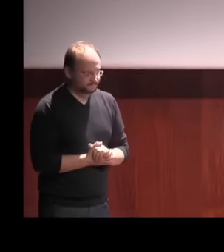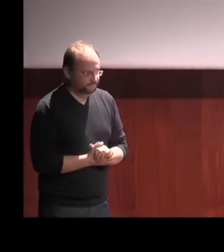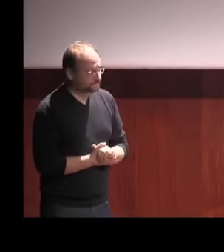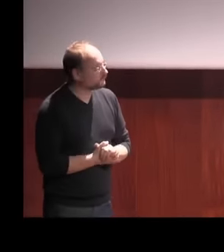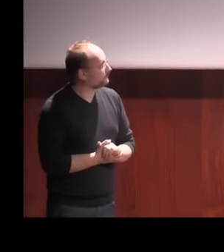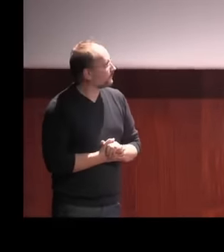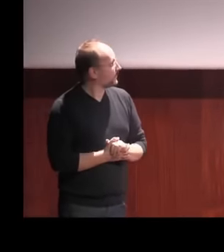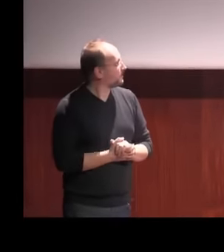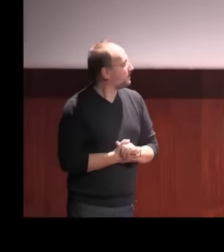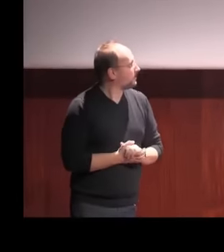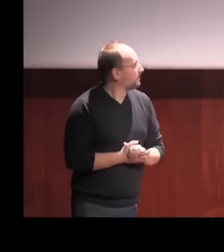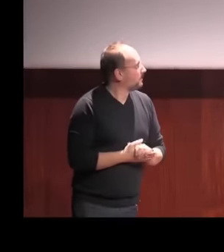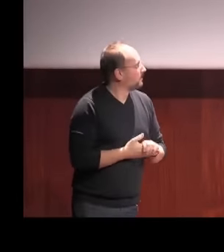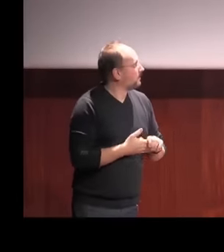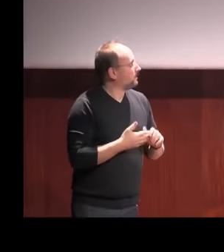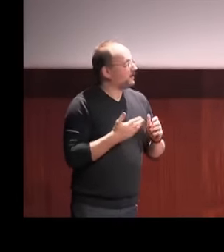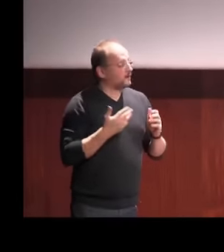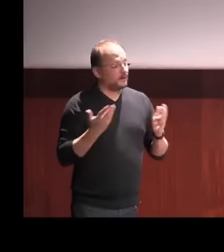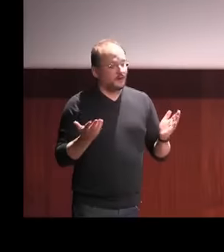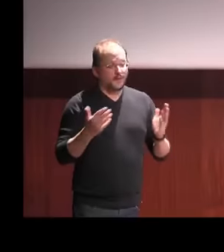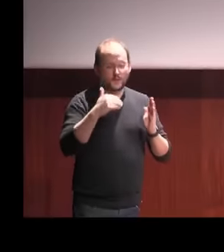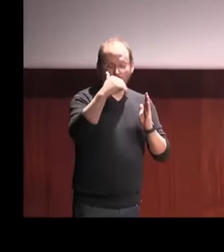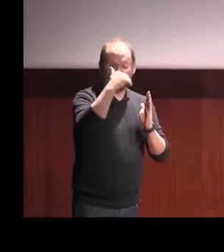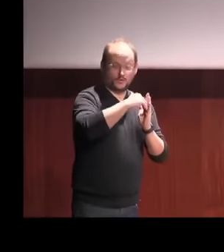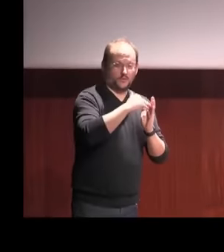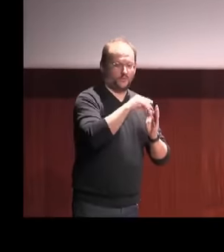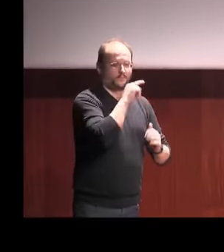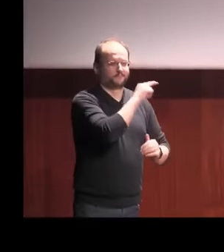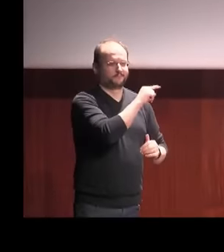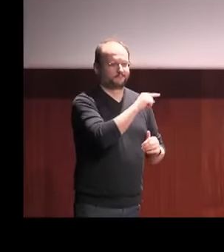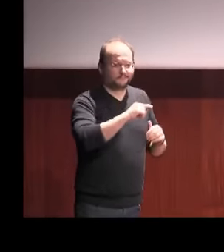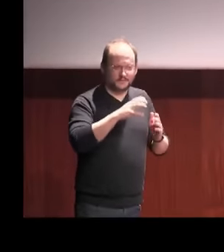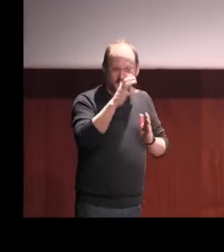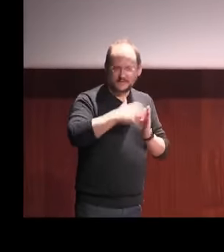Et on s'aperçoit que, enfin, clairement, il affirme son identité.